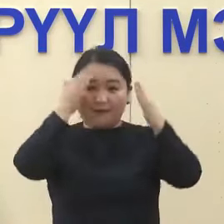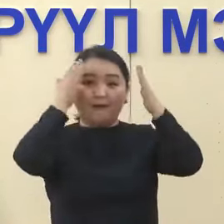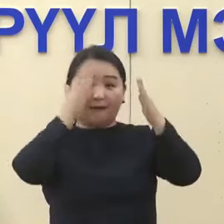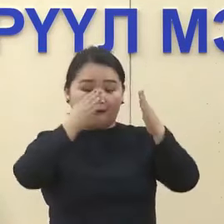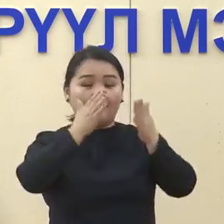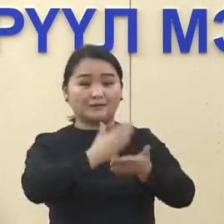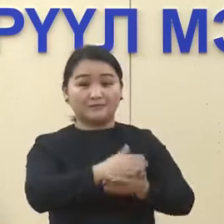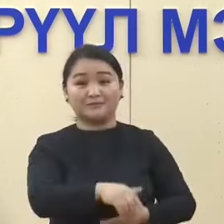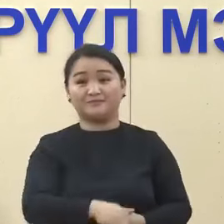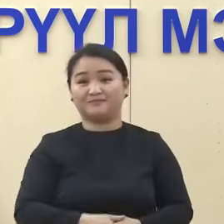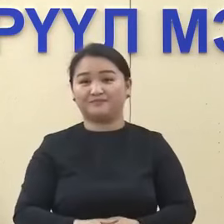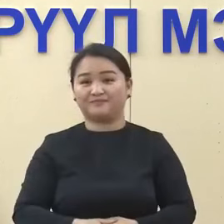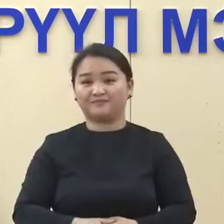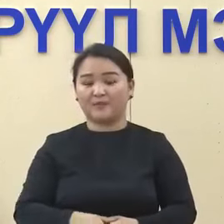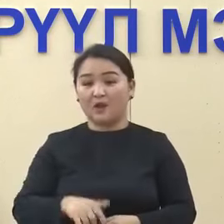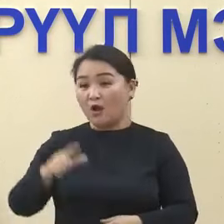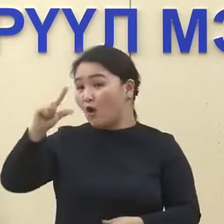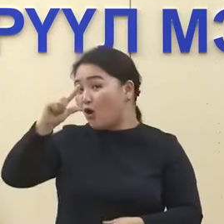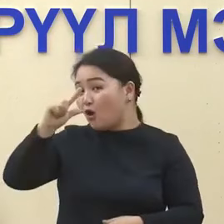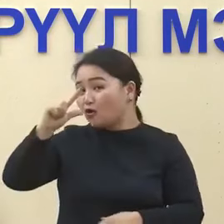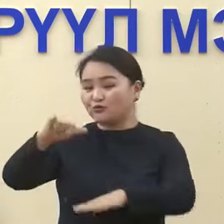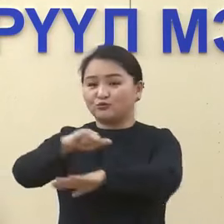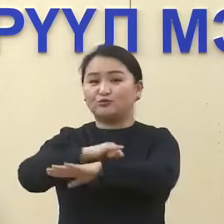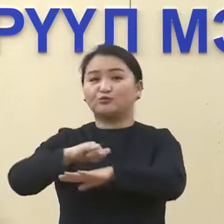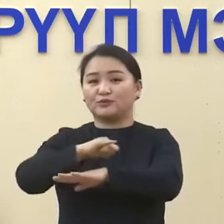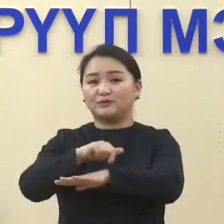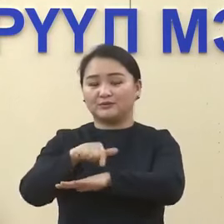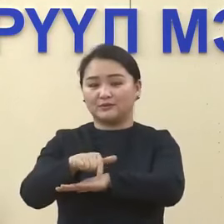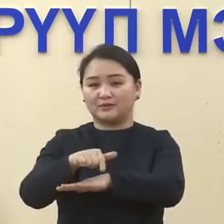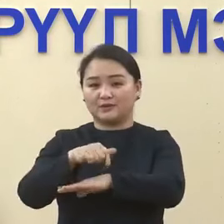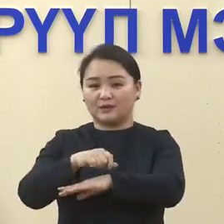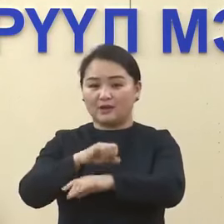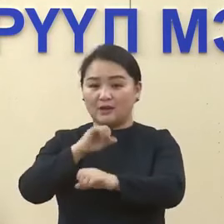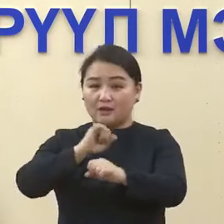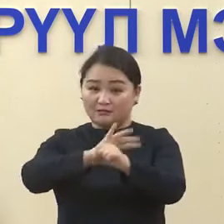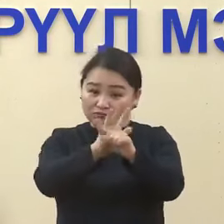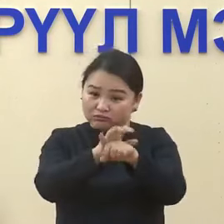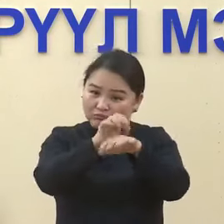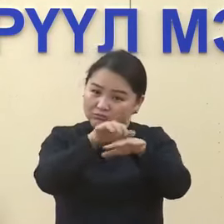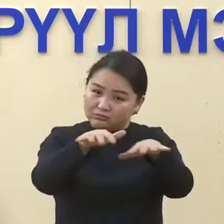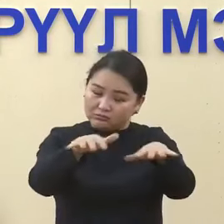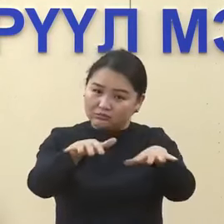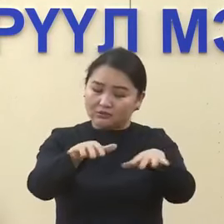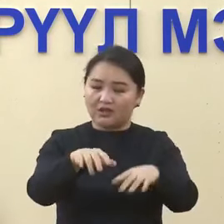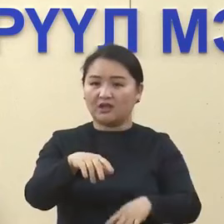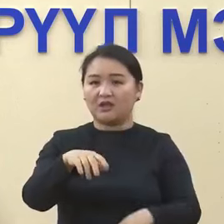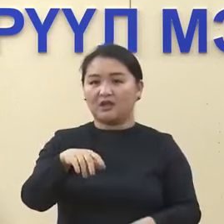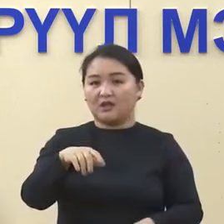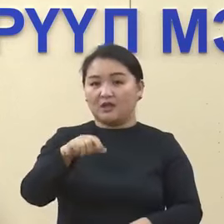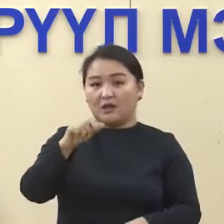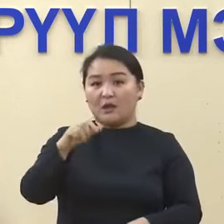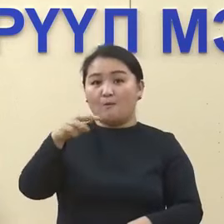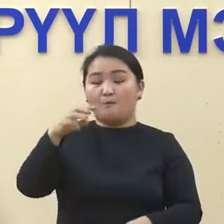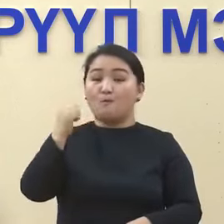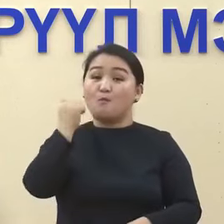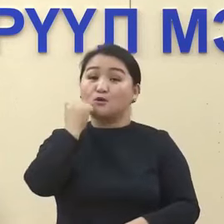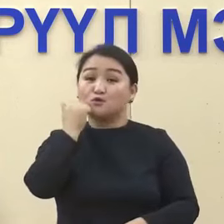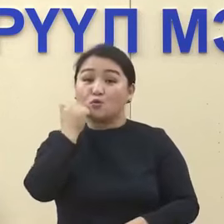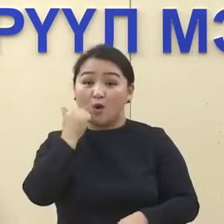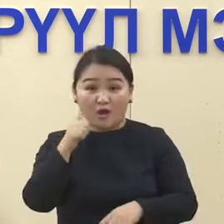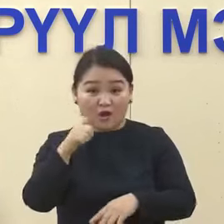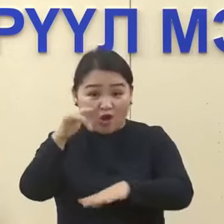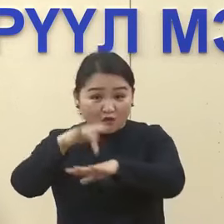хэрэгтэй. За, Оросын албаны улсад халдвар өргөн хүрээнд тархаж байгаа нийслэл Москва хотод мөрдөгдөж